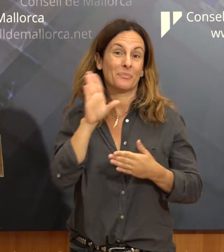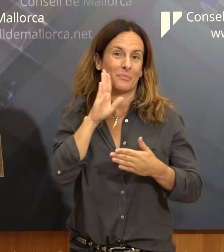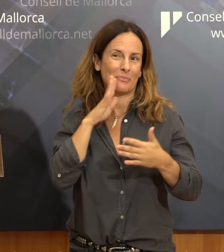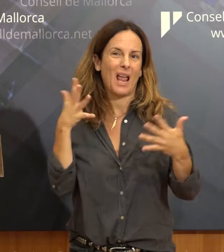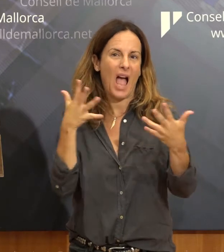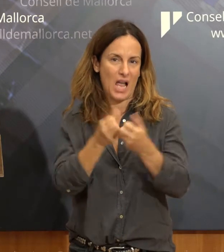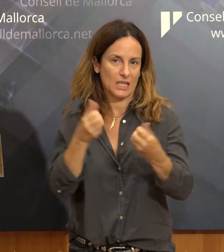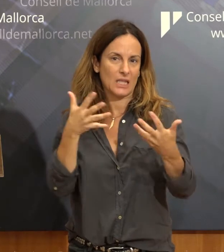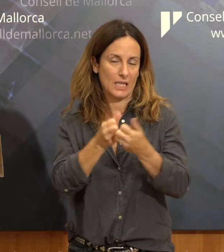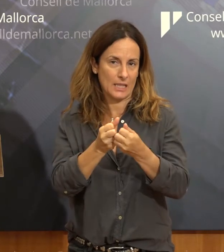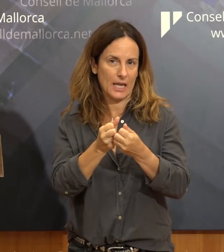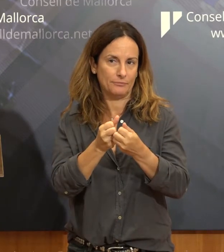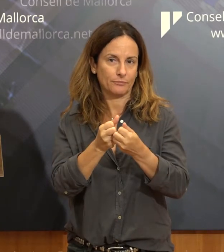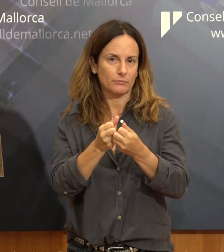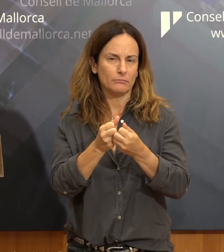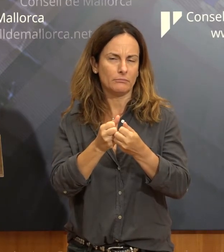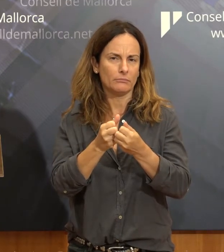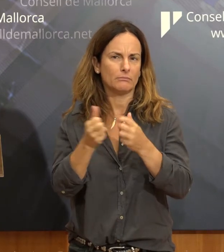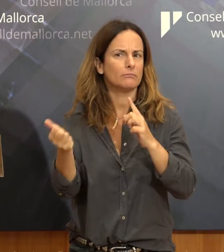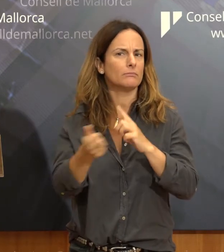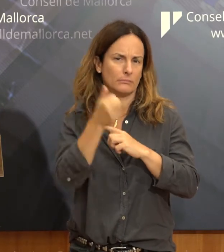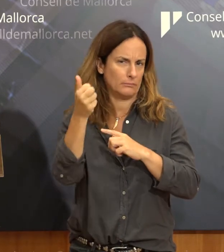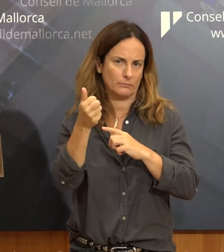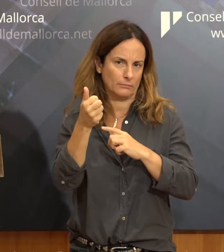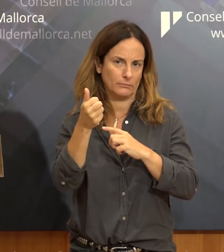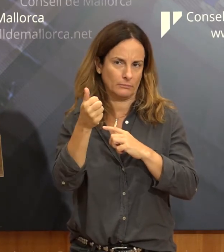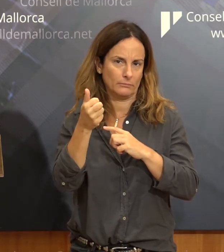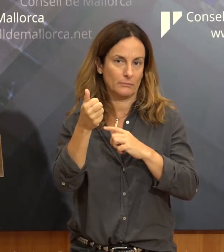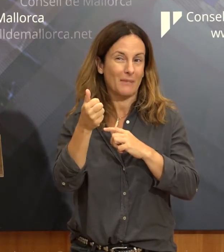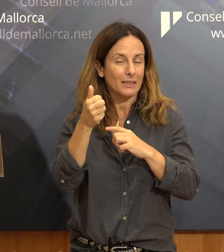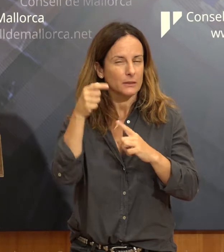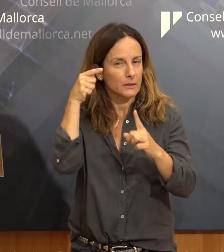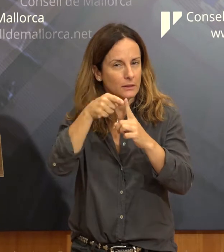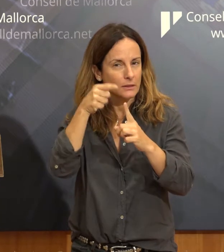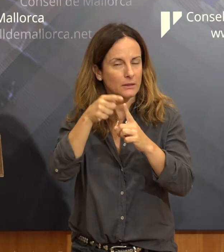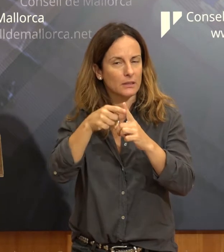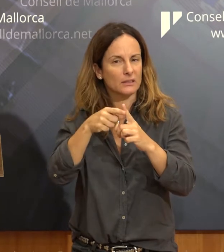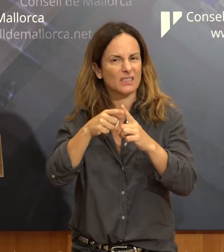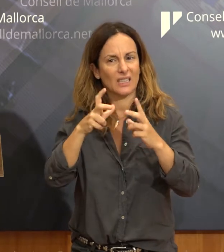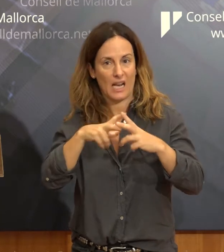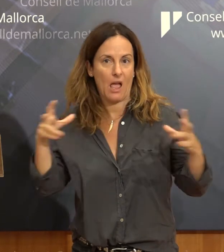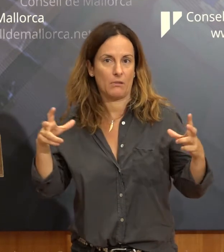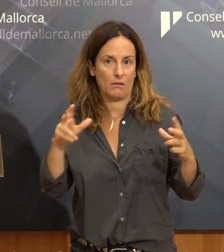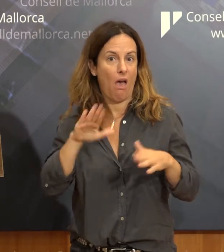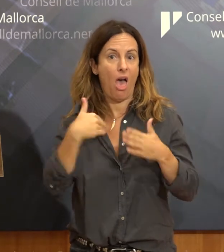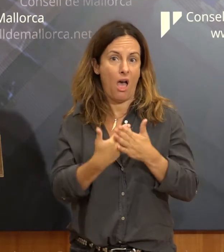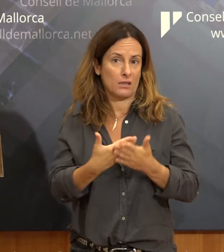el seu conjunt, però sobretot per intentar evitar la sinistralitat greu i molt greu en resultat de mort a la